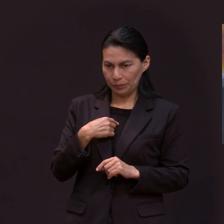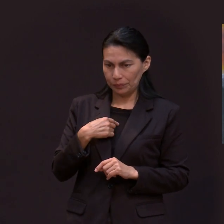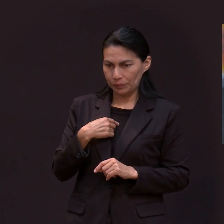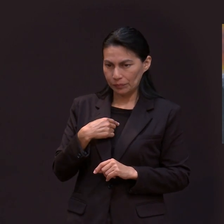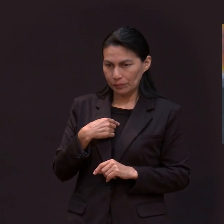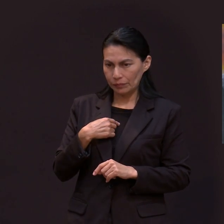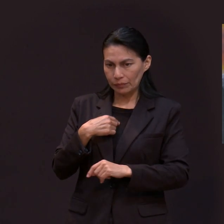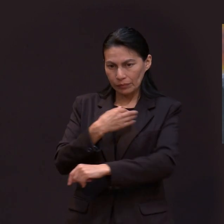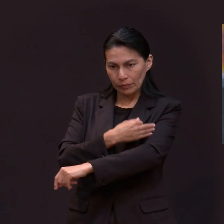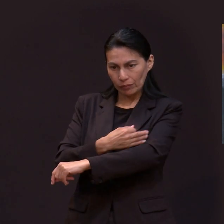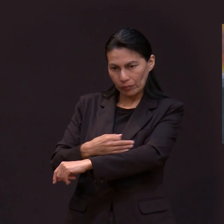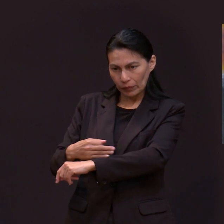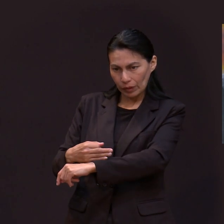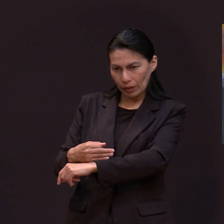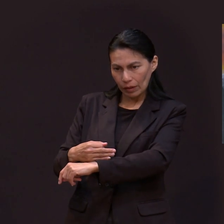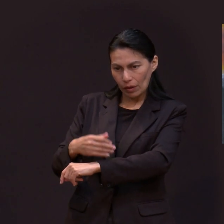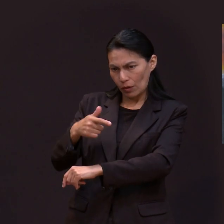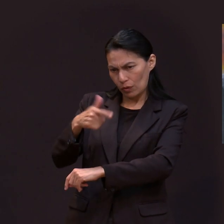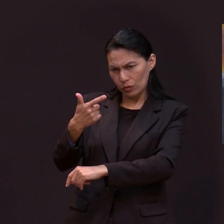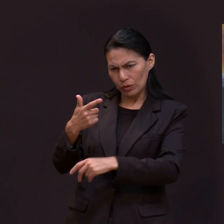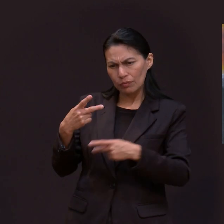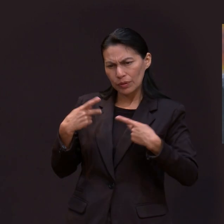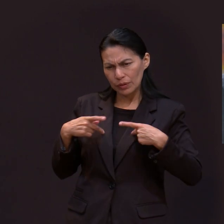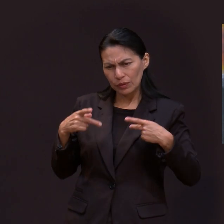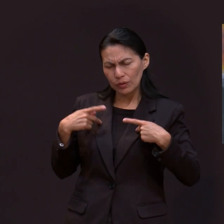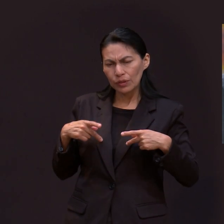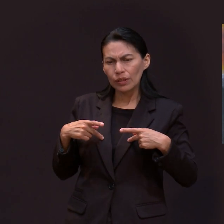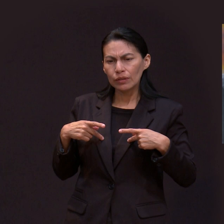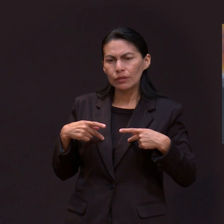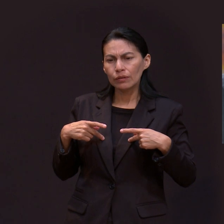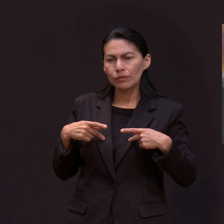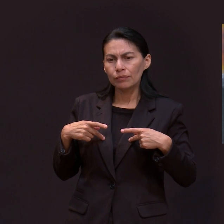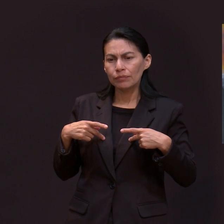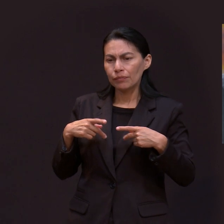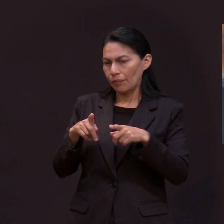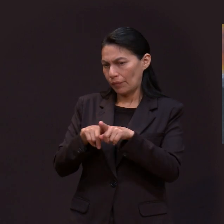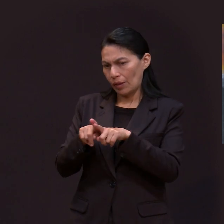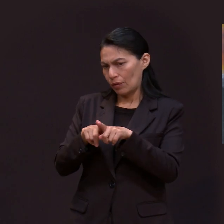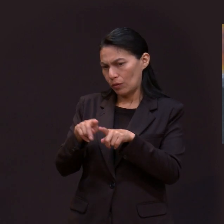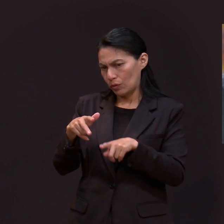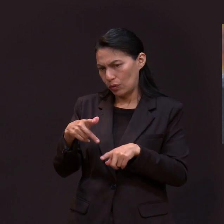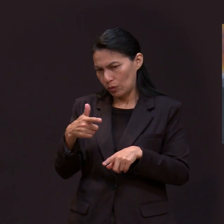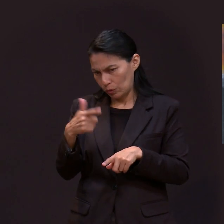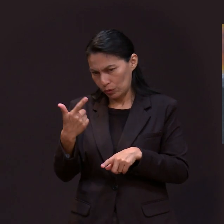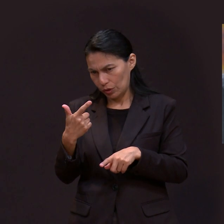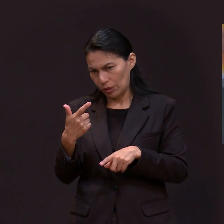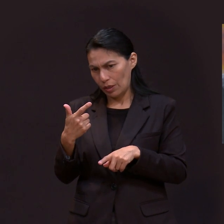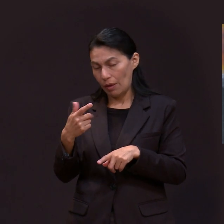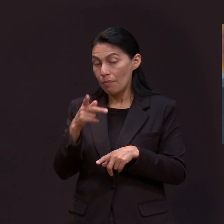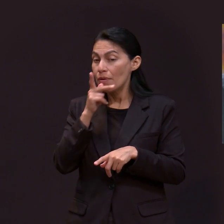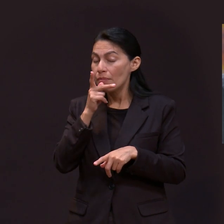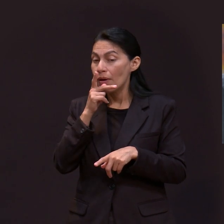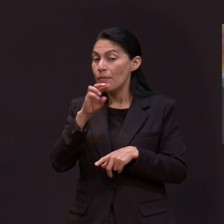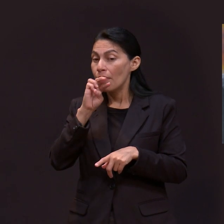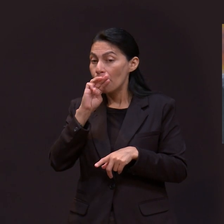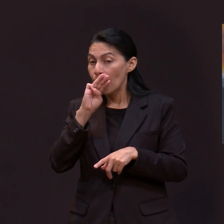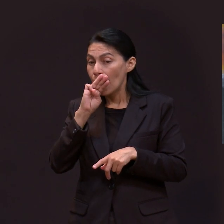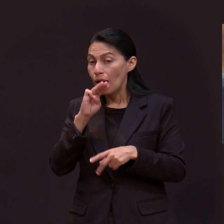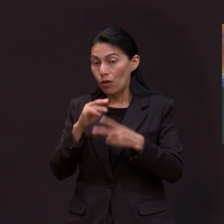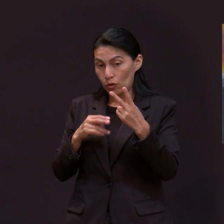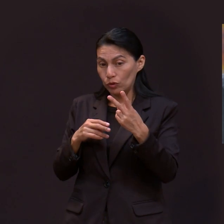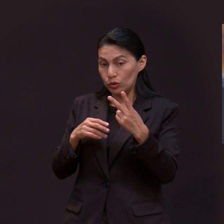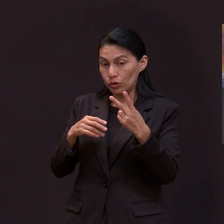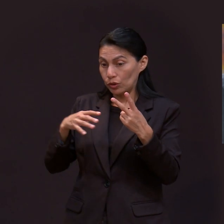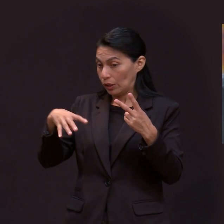esté con mi familia es de 12 miembros mis mis hermanos fuimos docentes mi papá mi mamá pillar a los 14